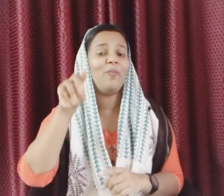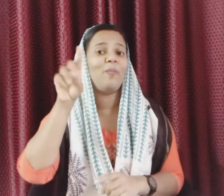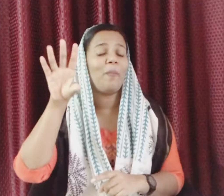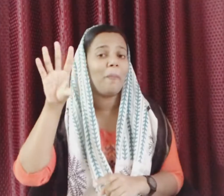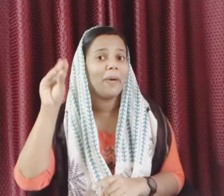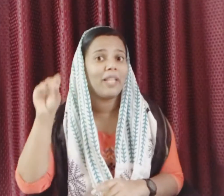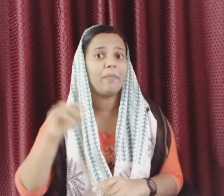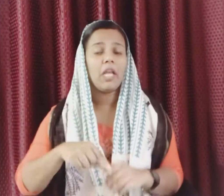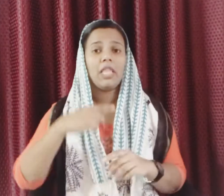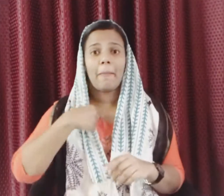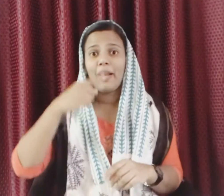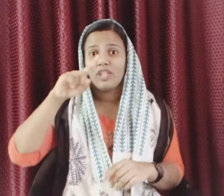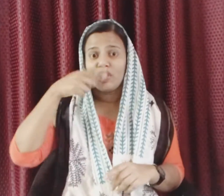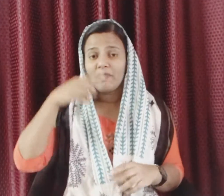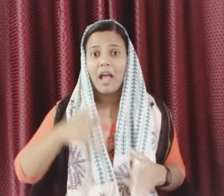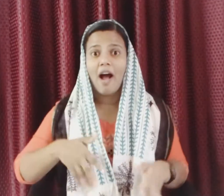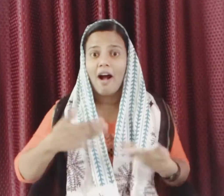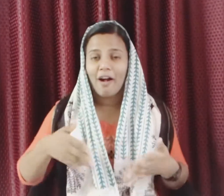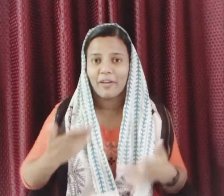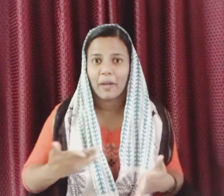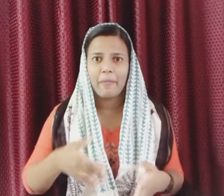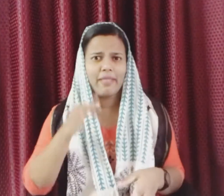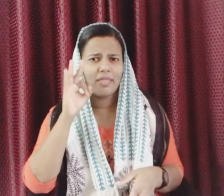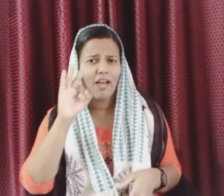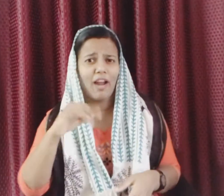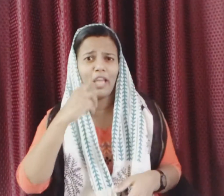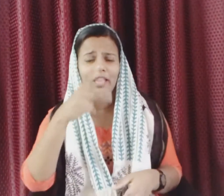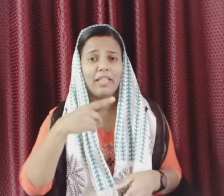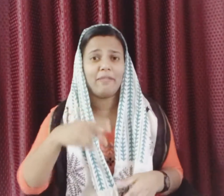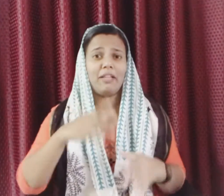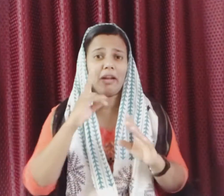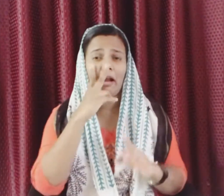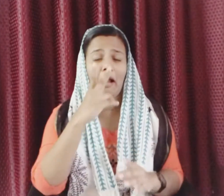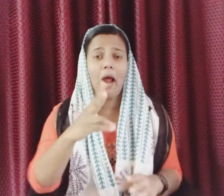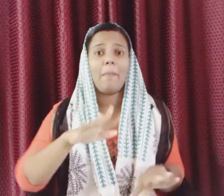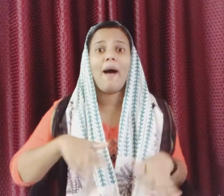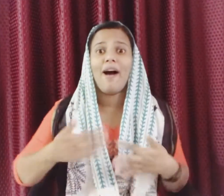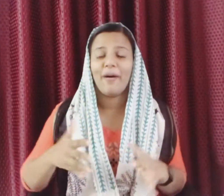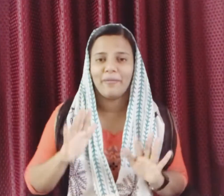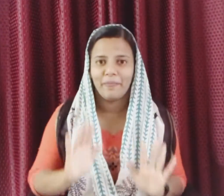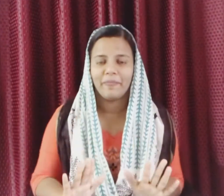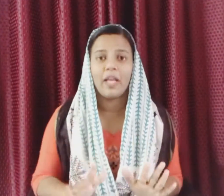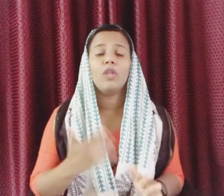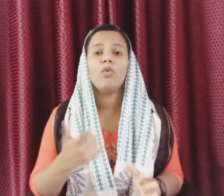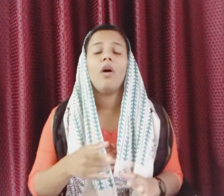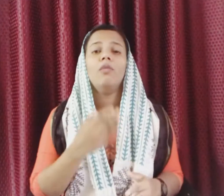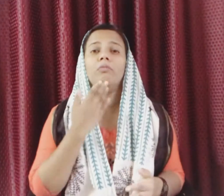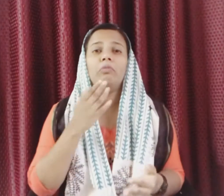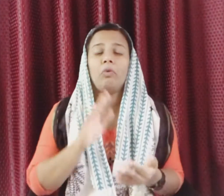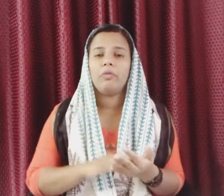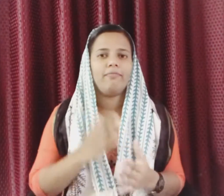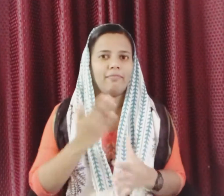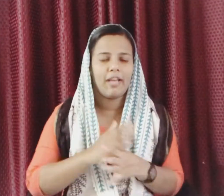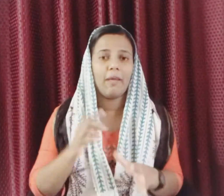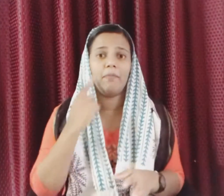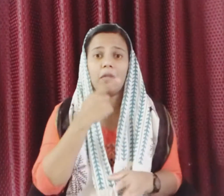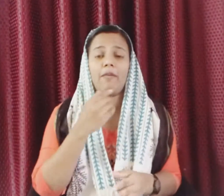1 പത്രോസ് 3:10 അവിടെ ഇങ്ങനെ പറയുന്നത്, ജീവനെ ആഗ്രഹിക്കുകയും ശുഭകാലം കാണുവാൻ ഇച്ഛിക്കുകയും ചെയ്യുന്നവർ ദോഷം ചെയ്യാതെ തൻ്റെ